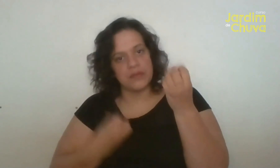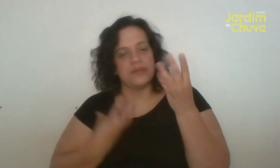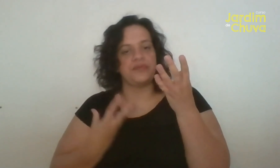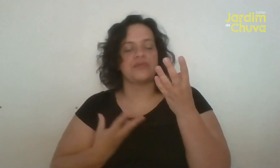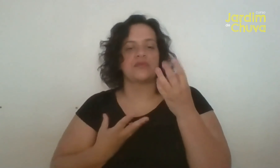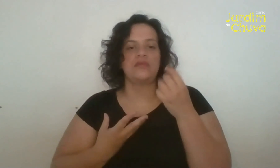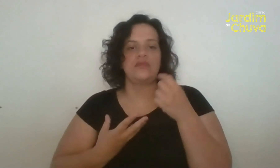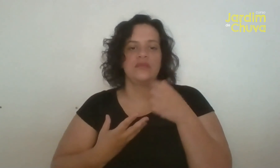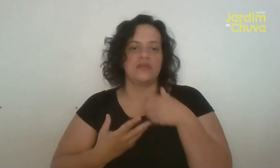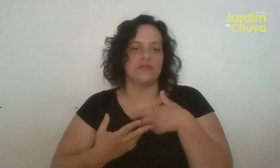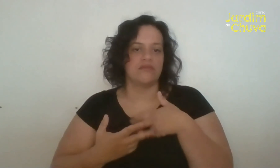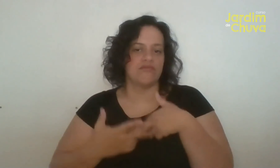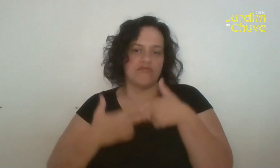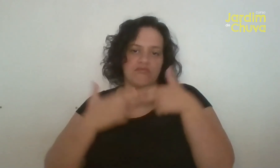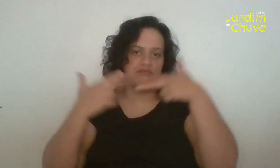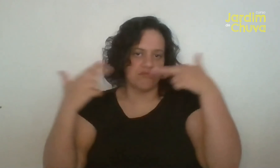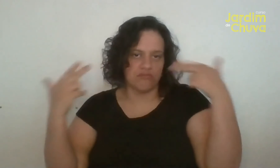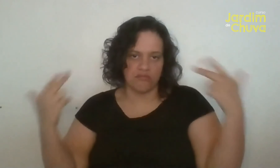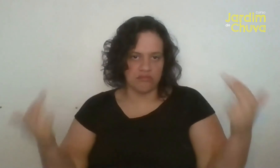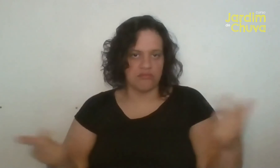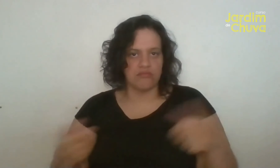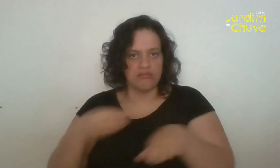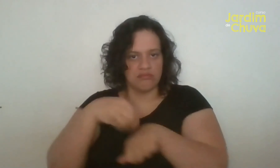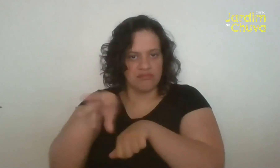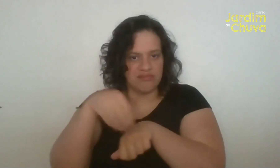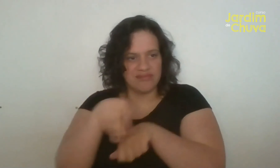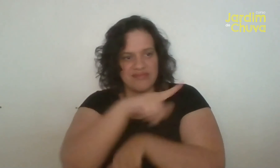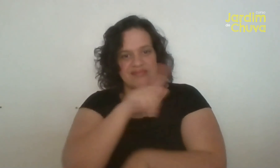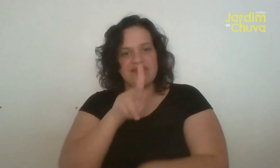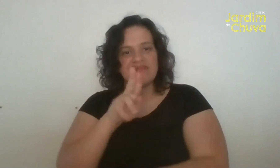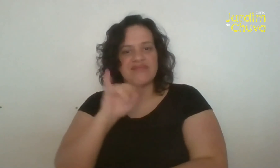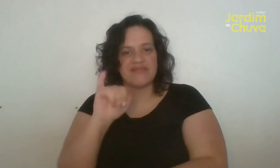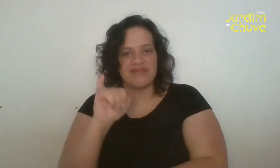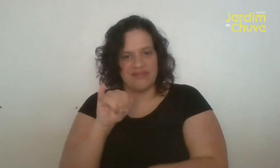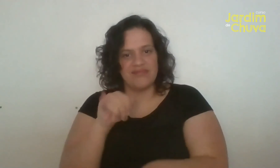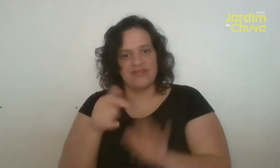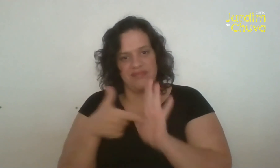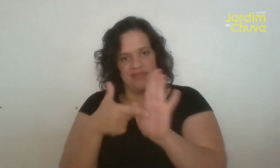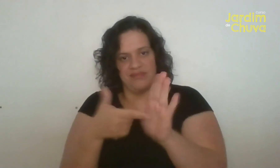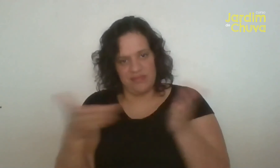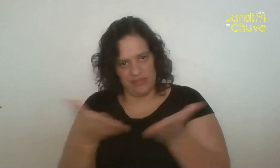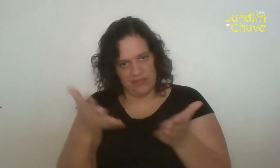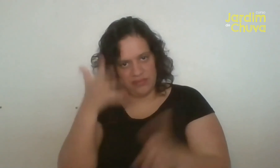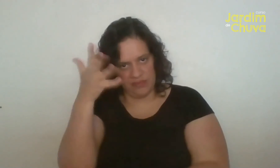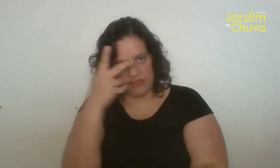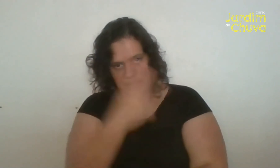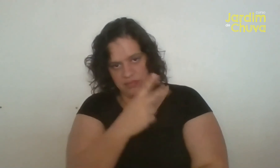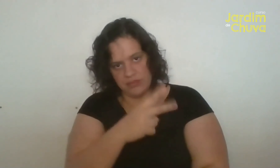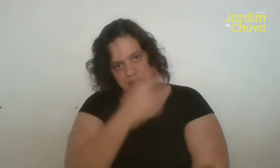essas todas as indicações que o Gui fez hoje durante a apresentação.